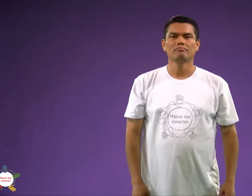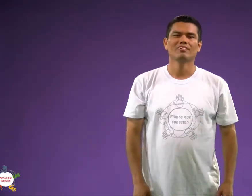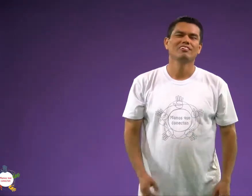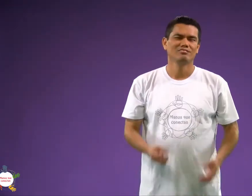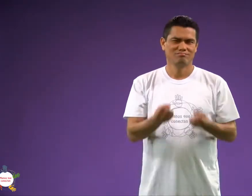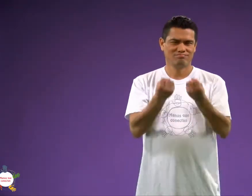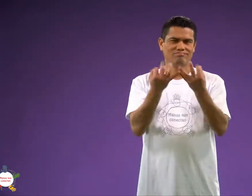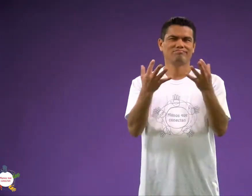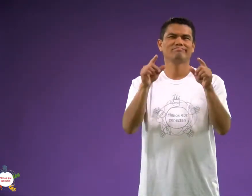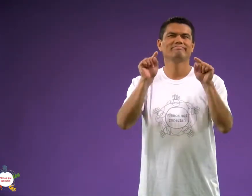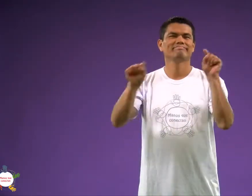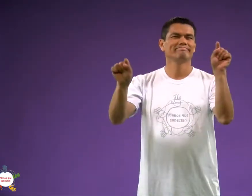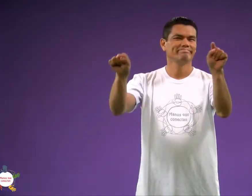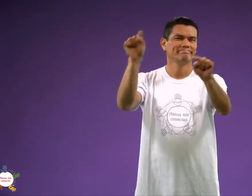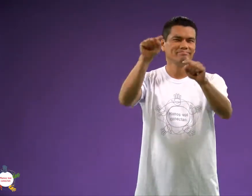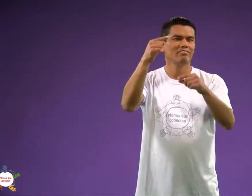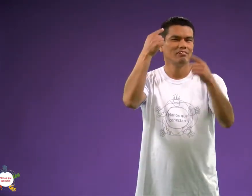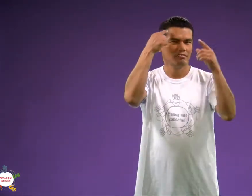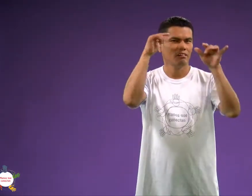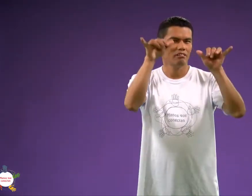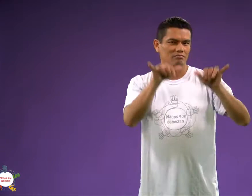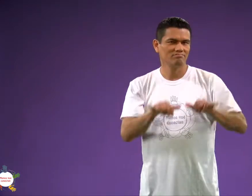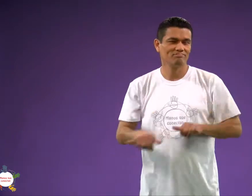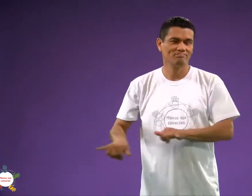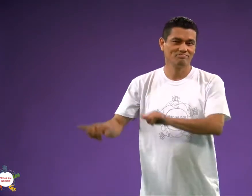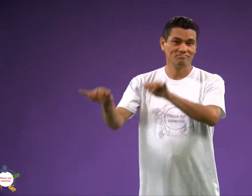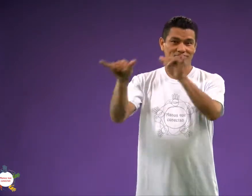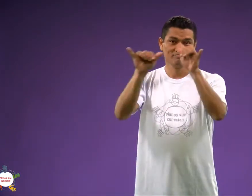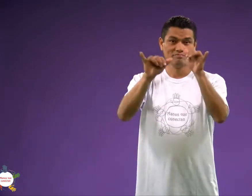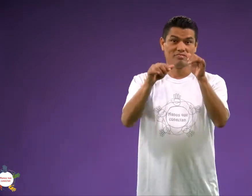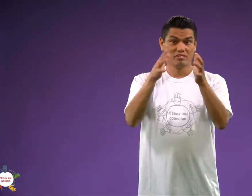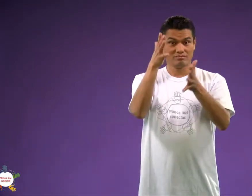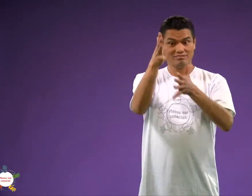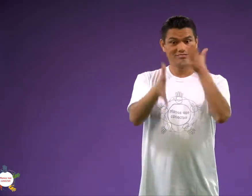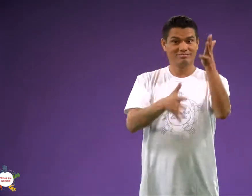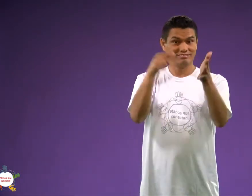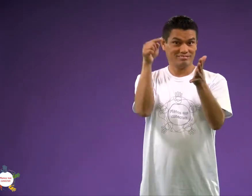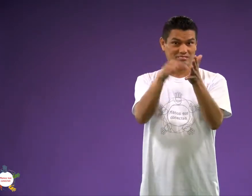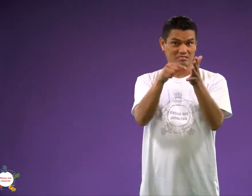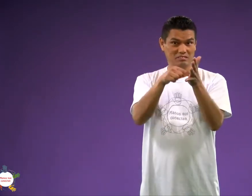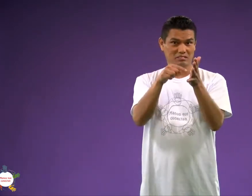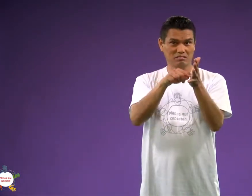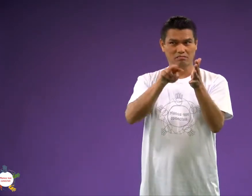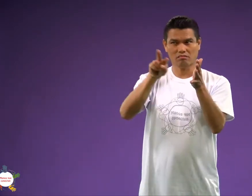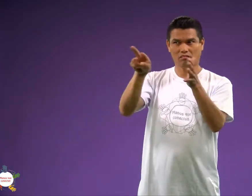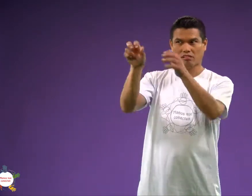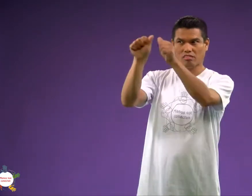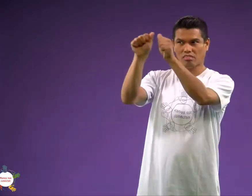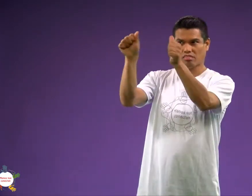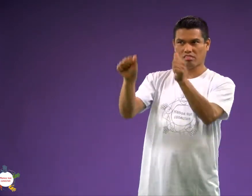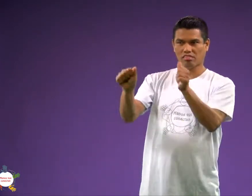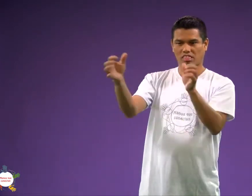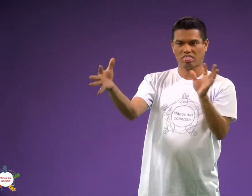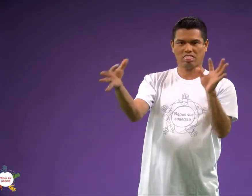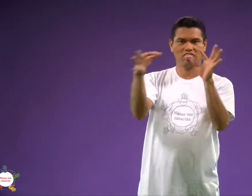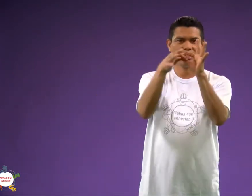Muchas personas piensan que las palabras en la lengua de señas son una reproducción del aspecto visual de las cosas a las que se refieren.